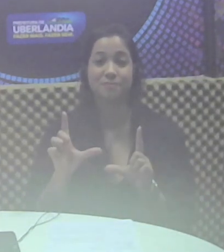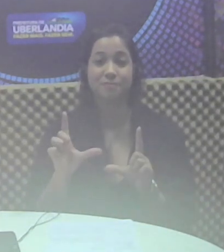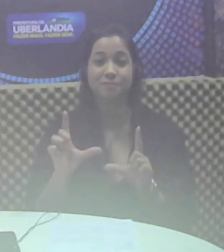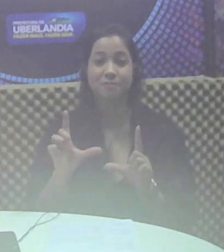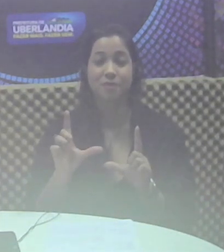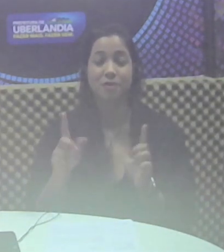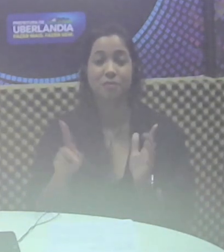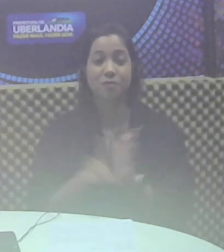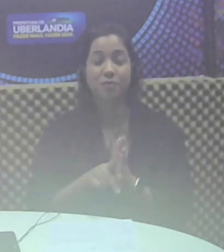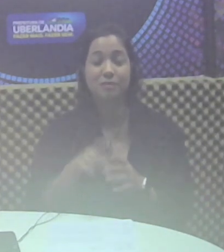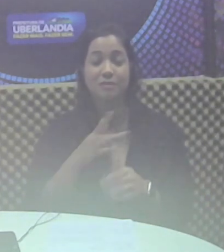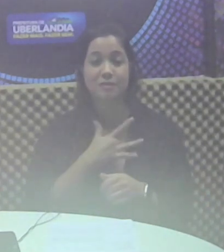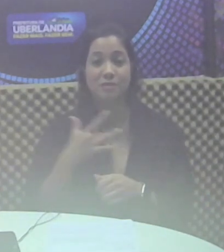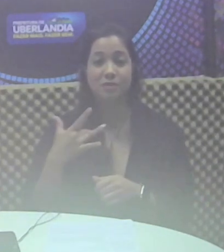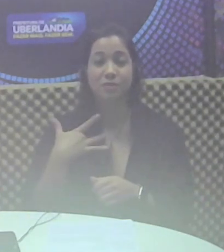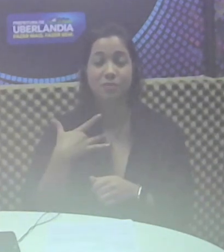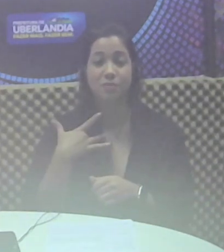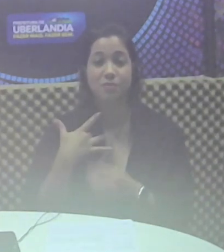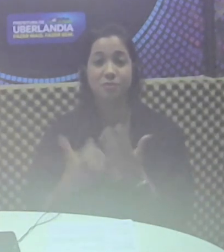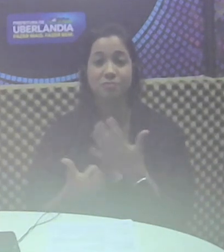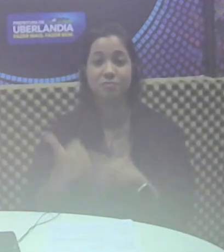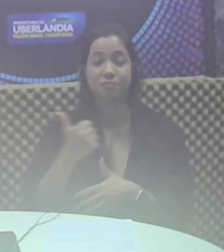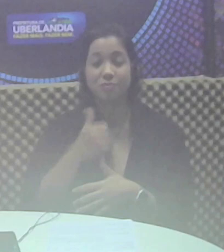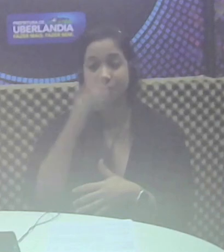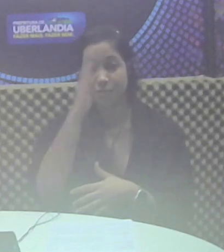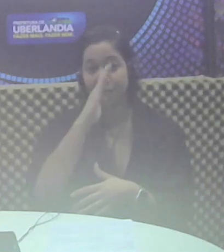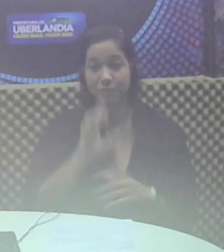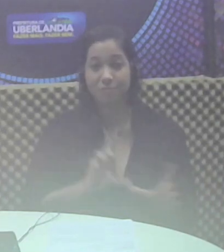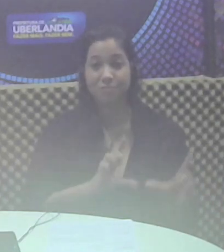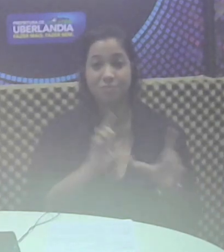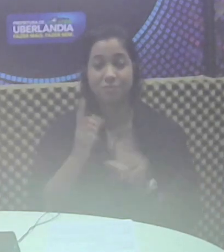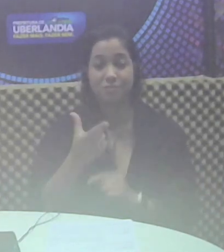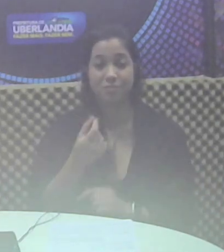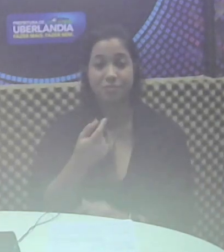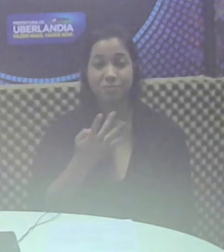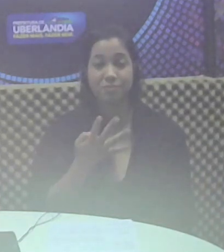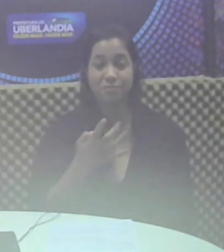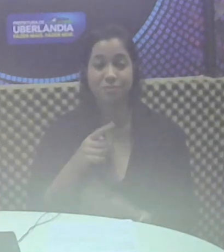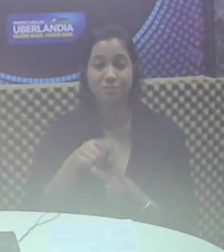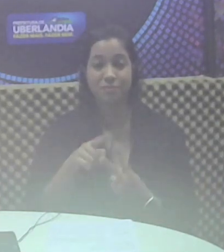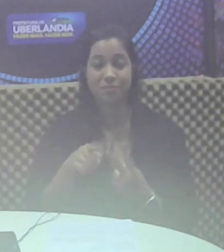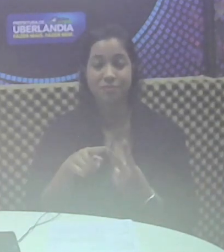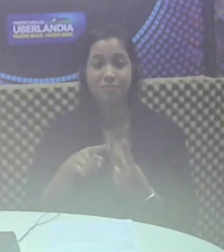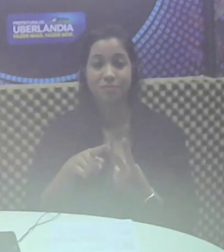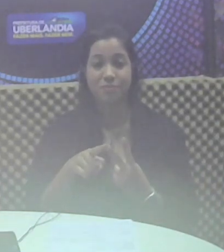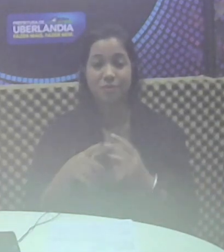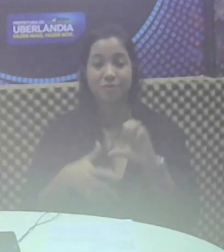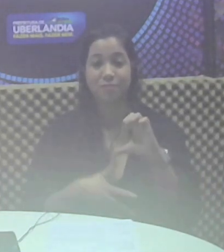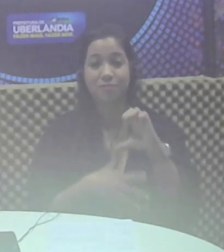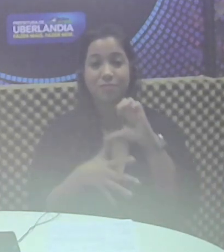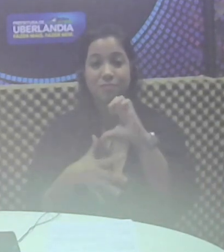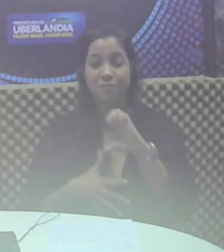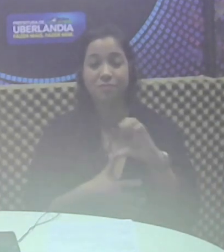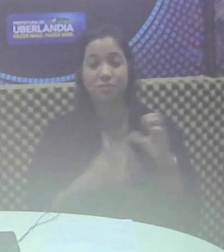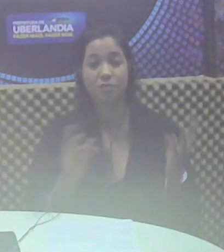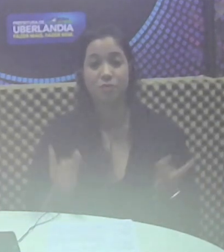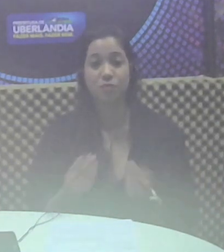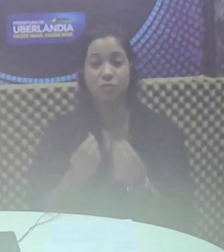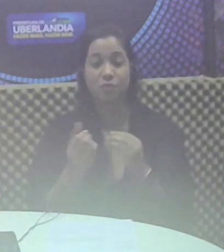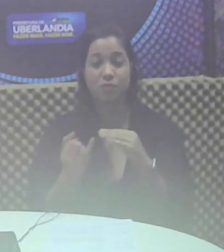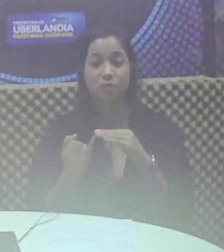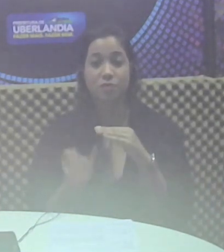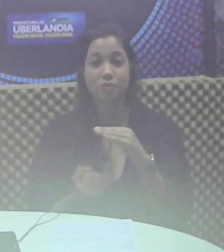Awards 2024 e Brasil Quality Certification 2024 da Latin American Quality Institute.